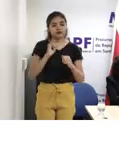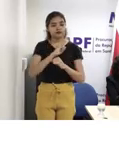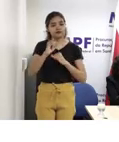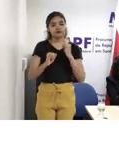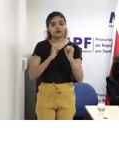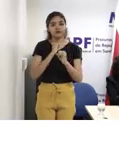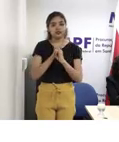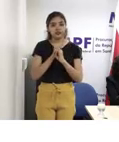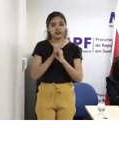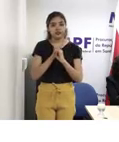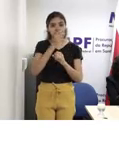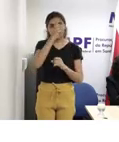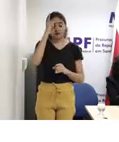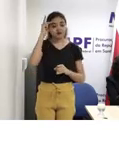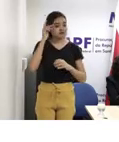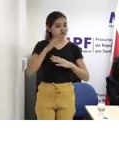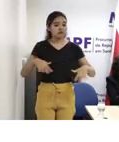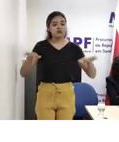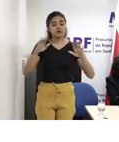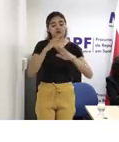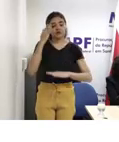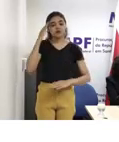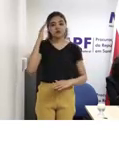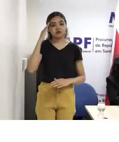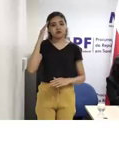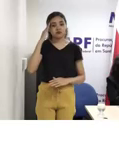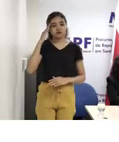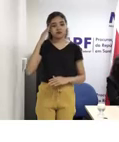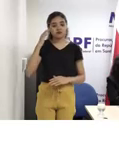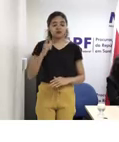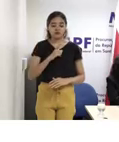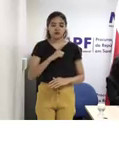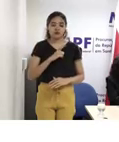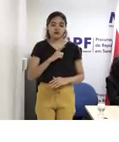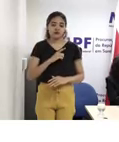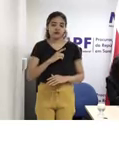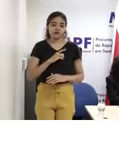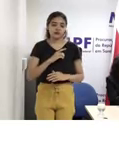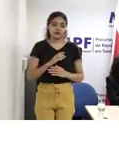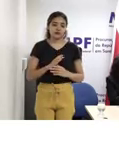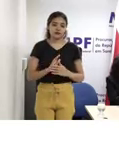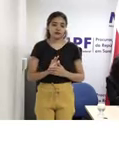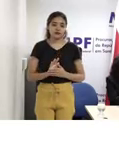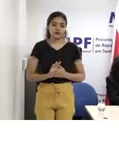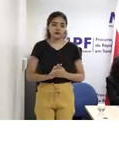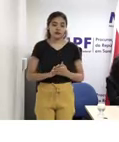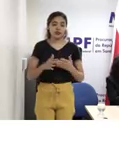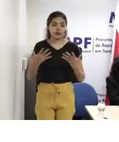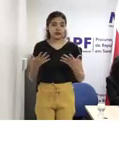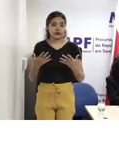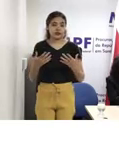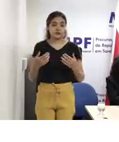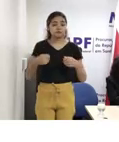internet o plano nacional de educação já já põe a internet como é já põe a a